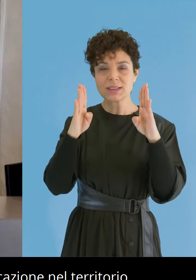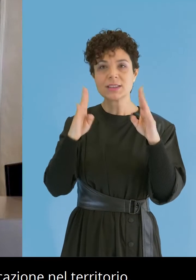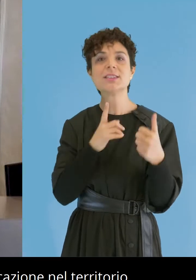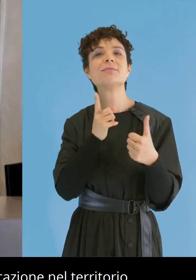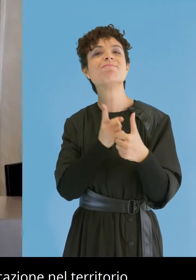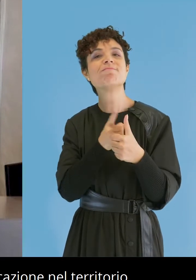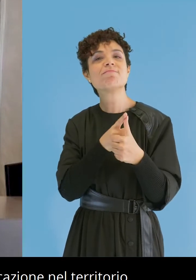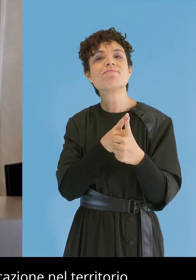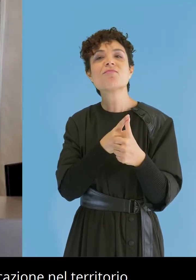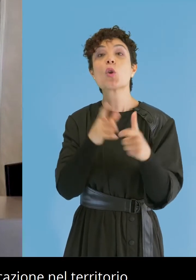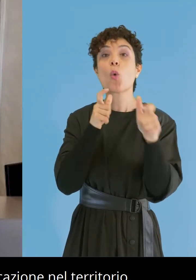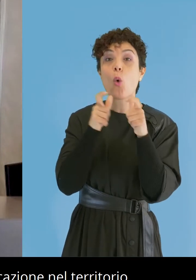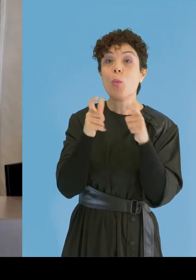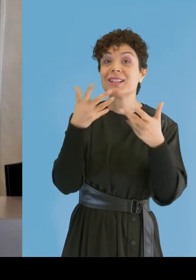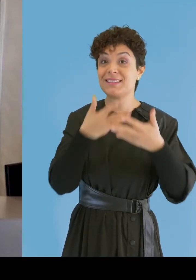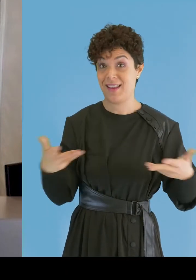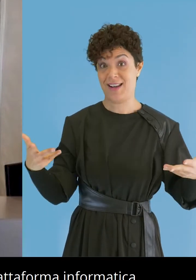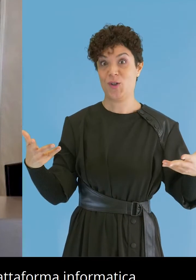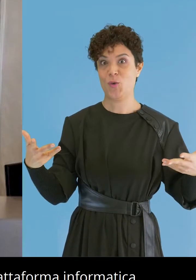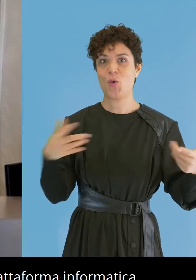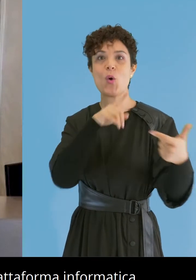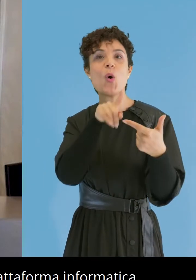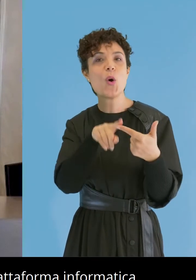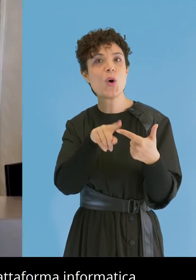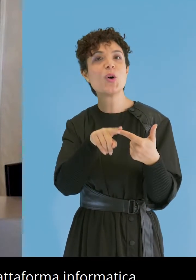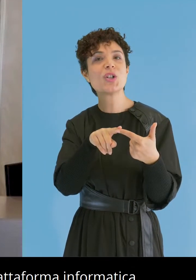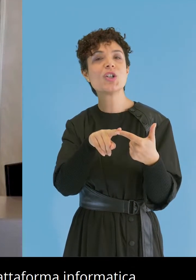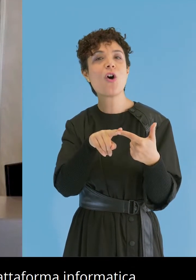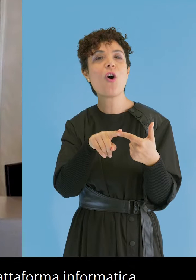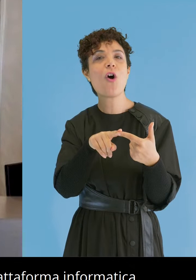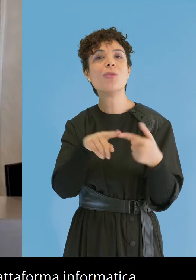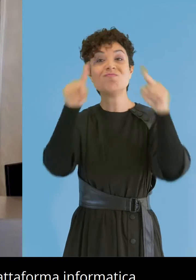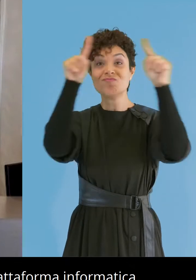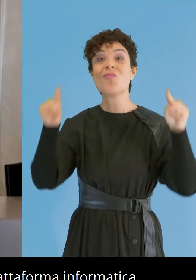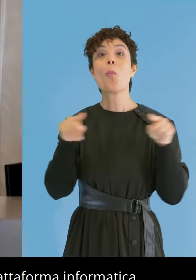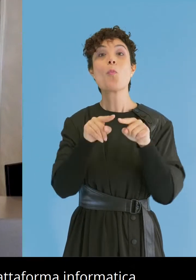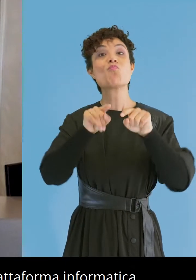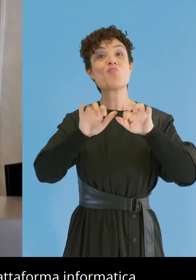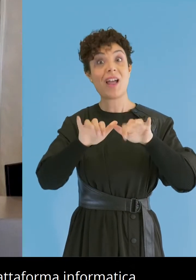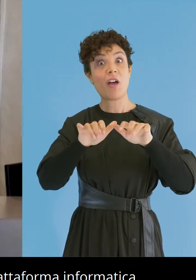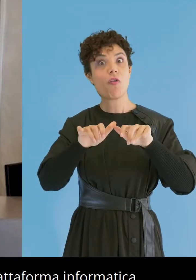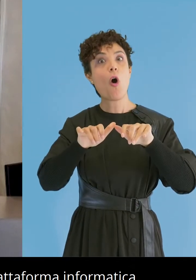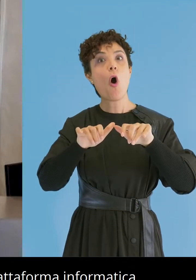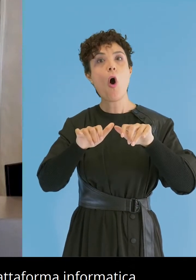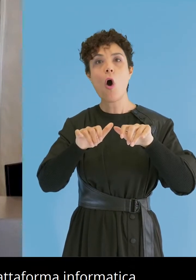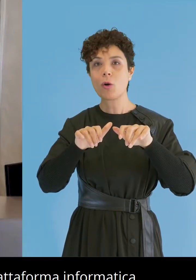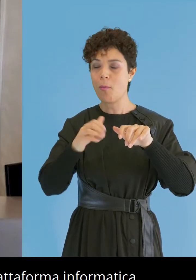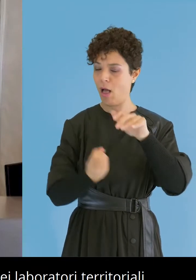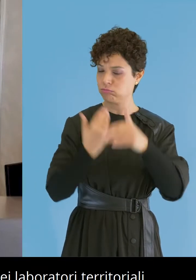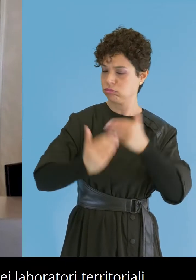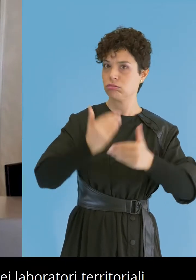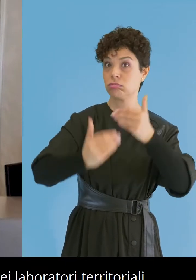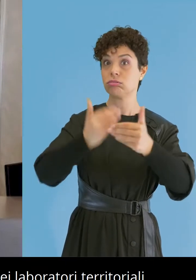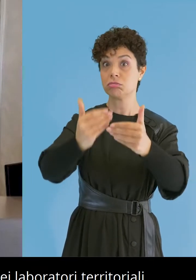la comunicazione nel territorio, favorire la verifica dell'utilità di questa piattaforma